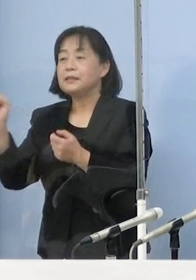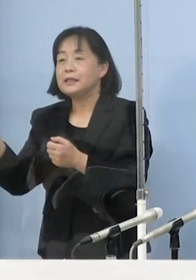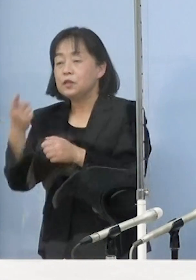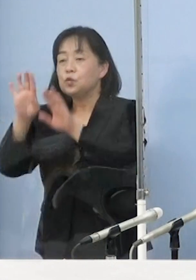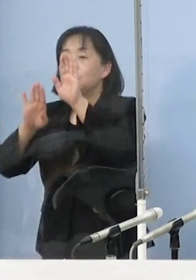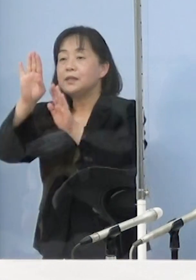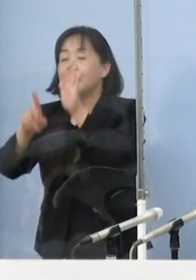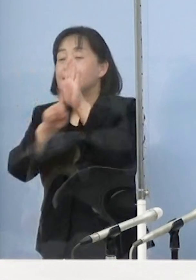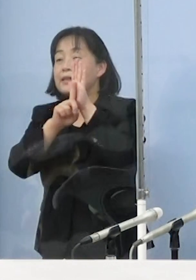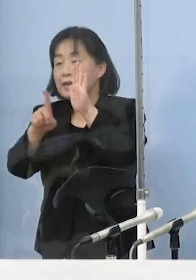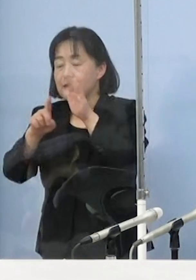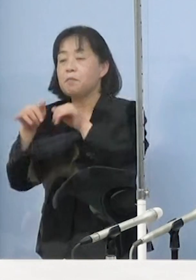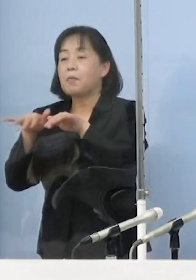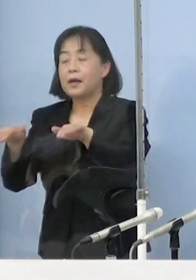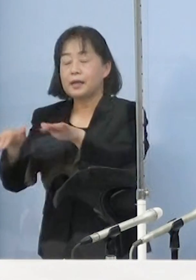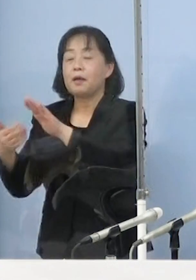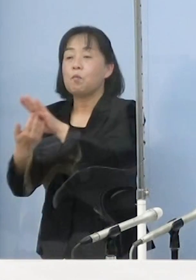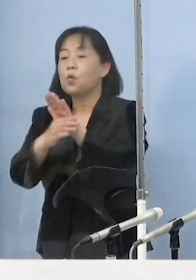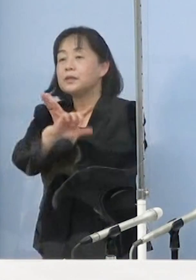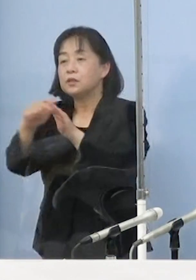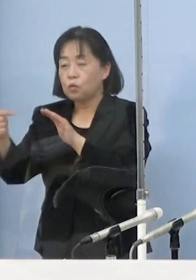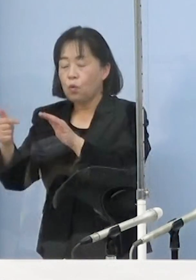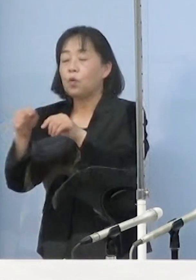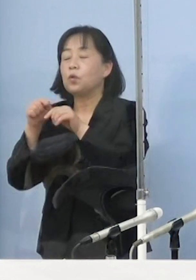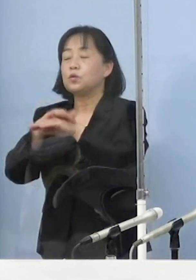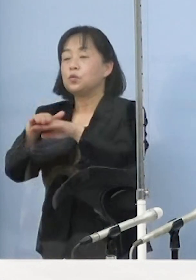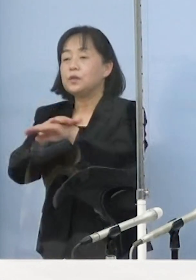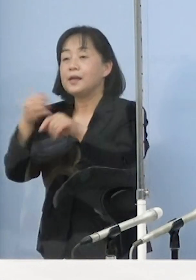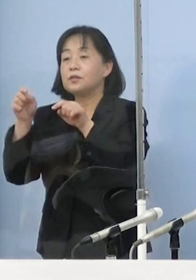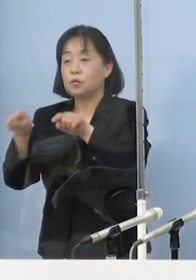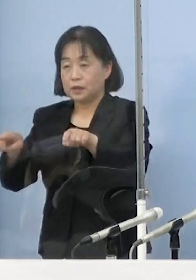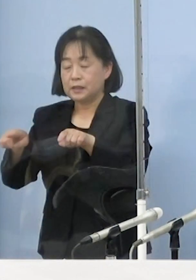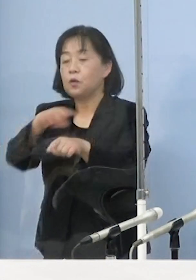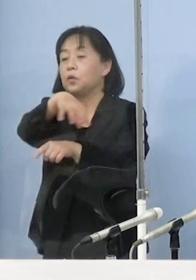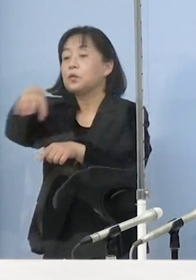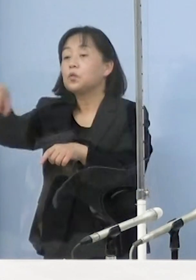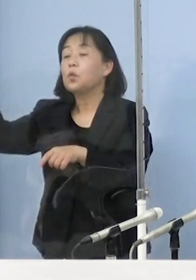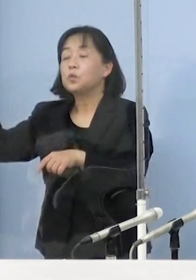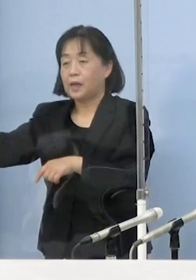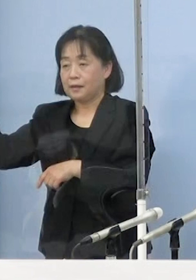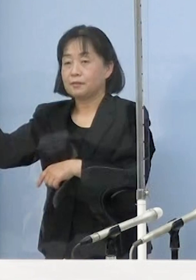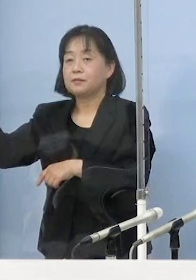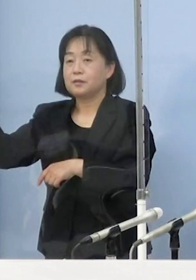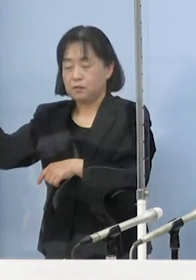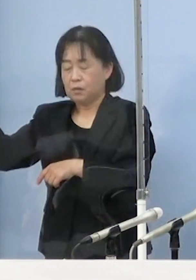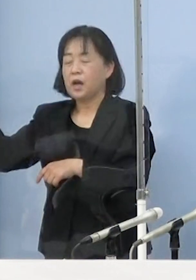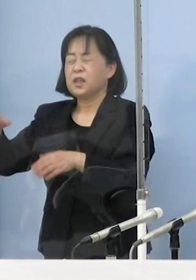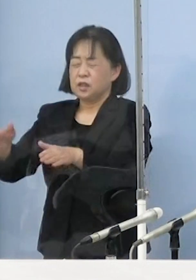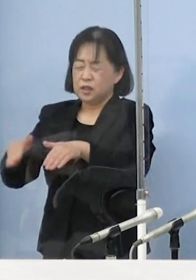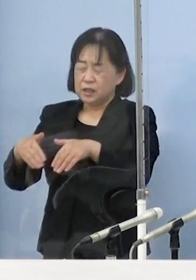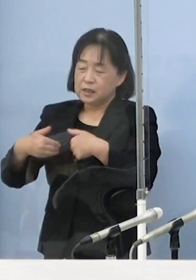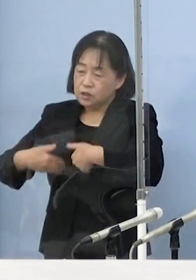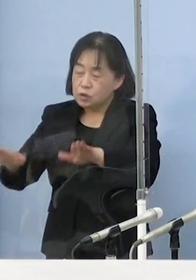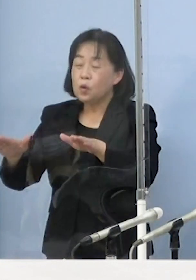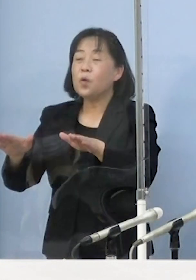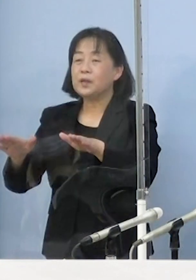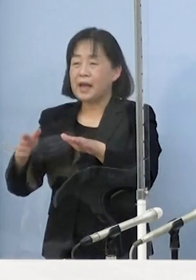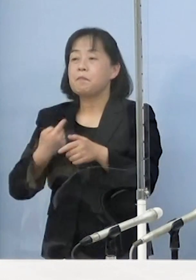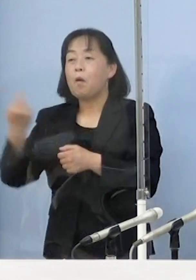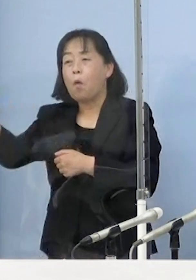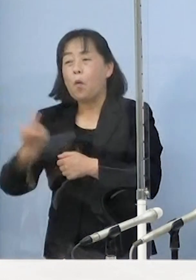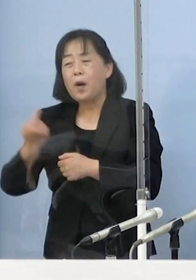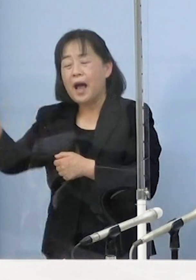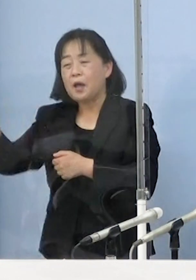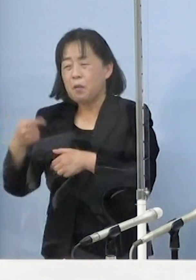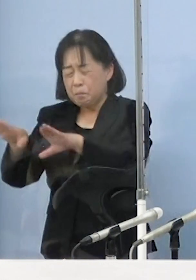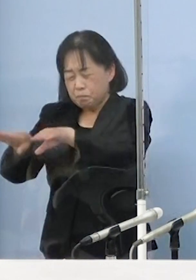宣言、まん延防止等重点措置、これらの都道府県不要不急の往来につきましては、ぜひ